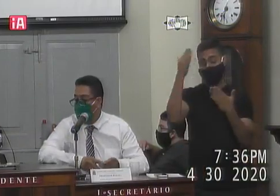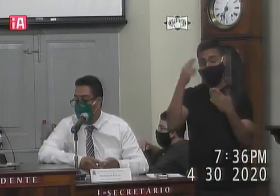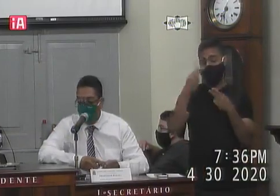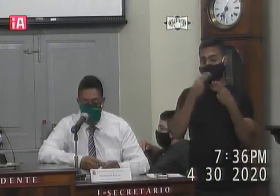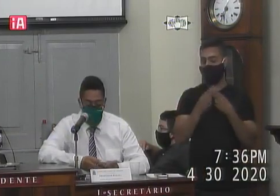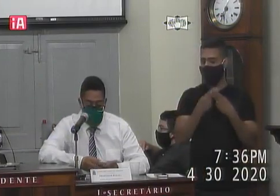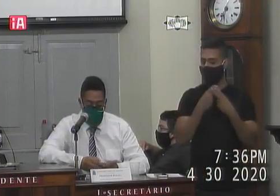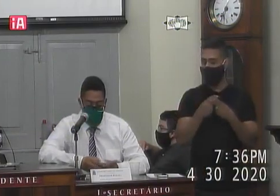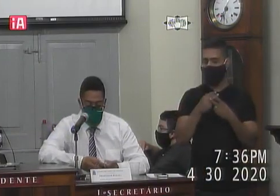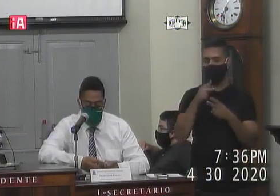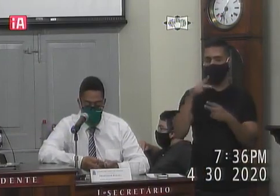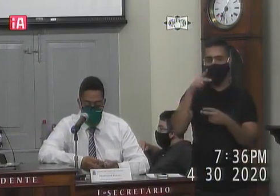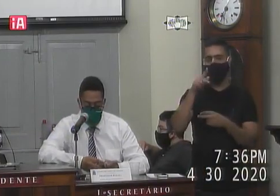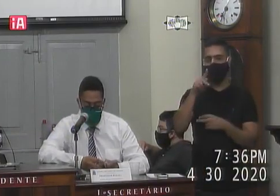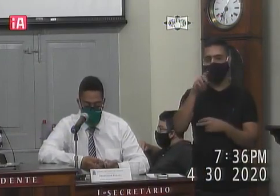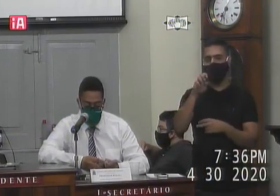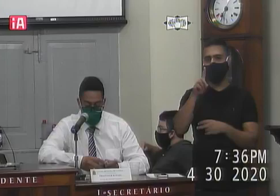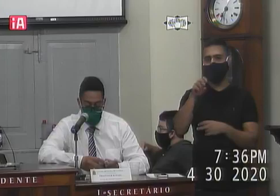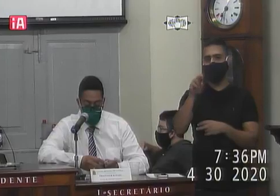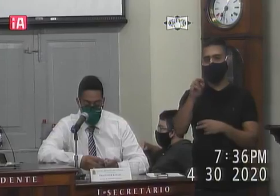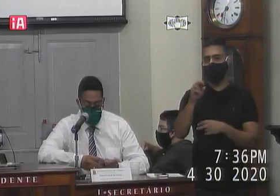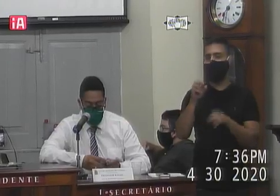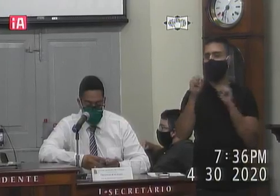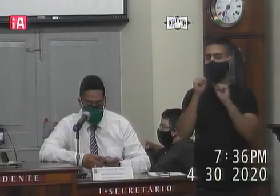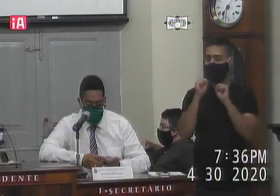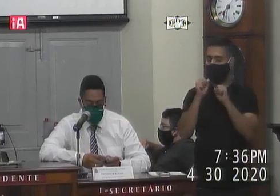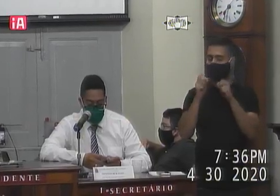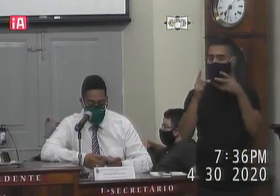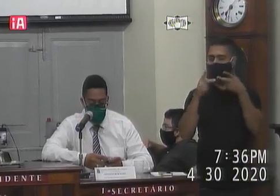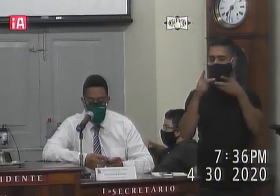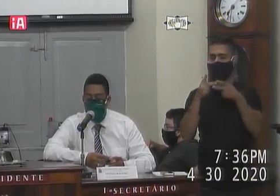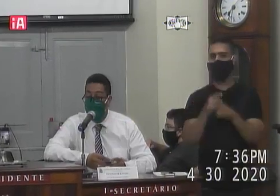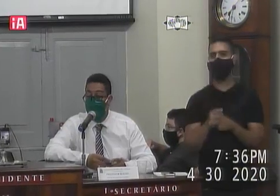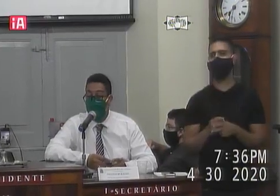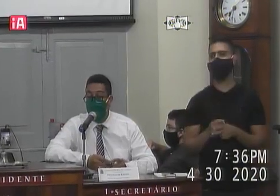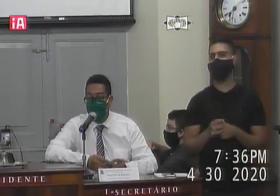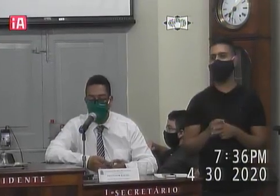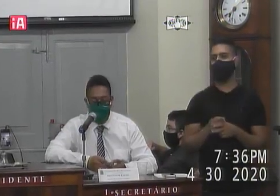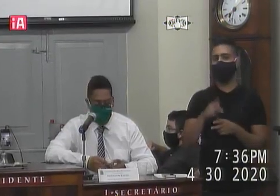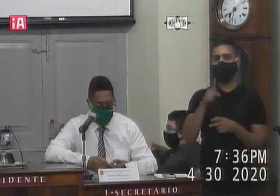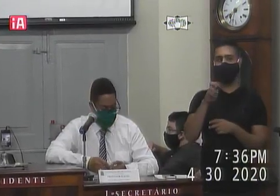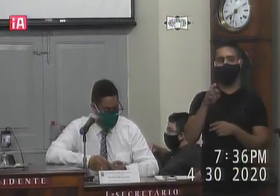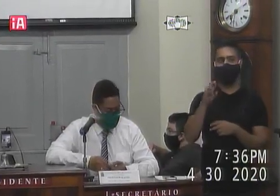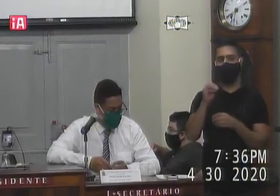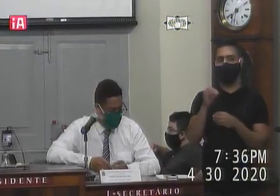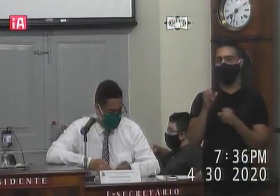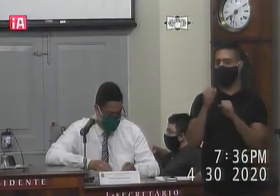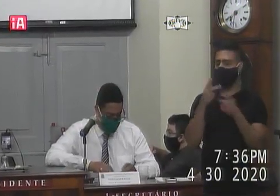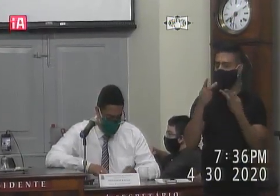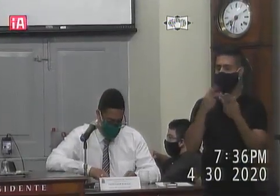vamos poder ouvi-lo por 10 minutos, e depois a vereadora Fabiana. Vereador Pedro Graça.